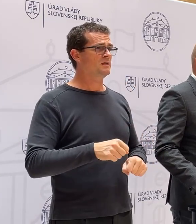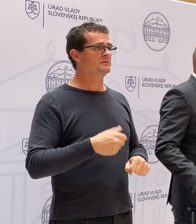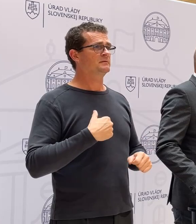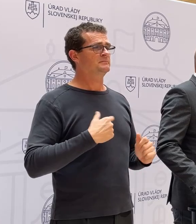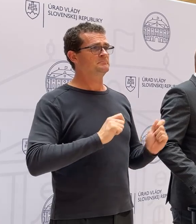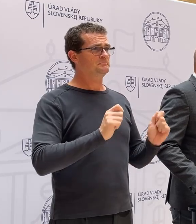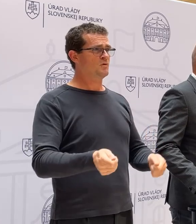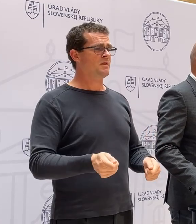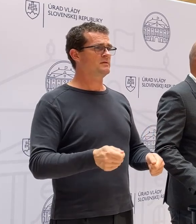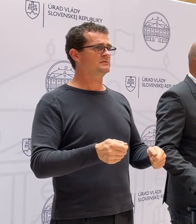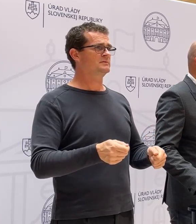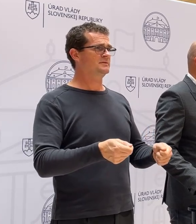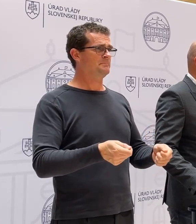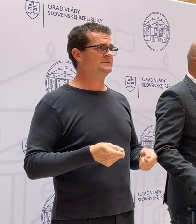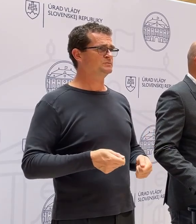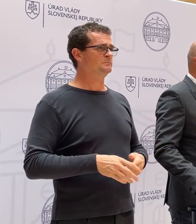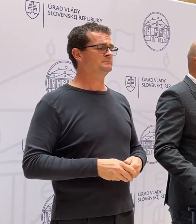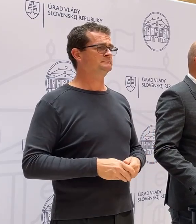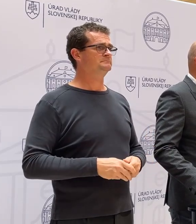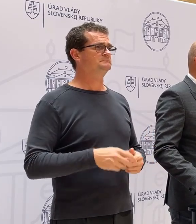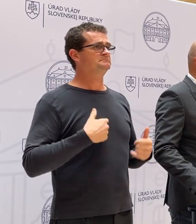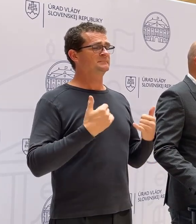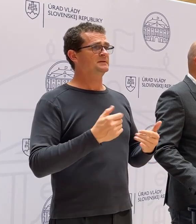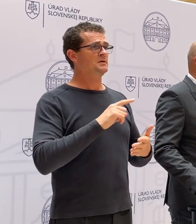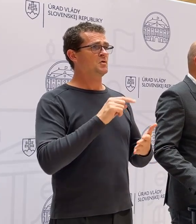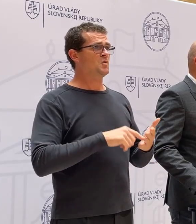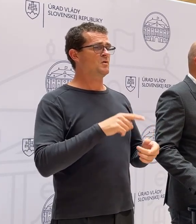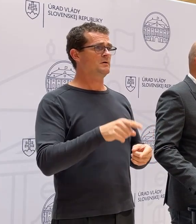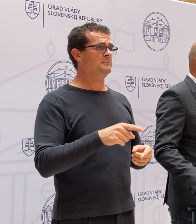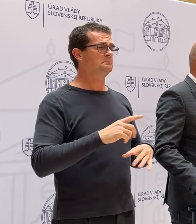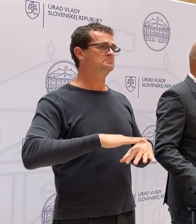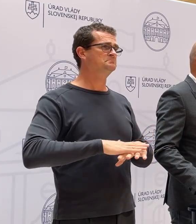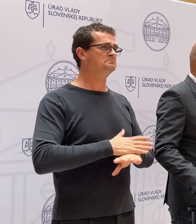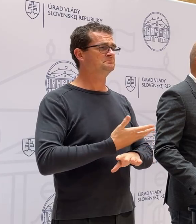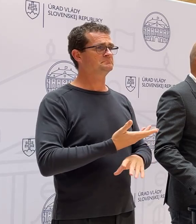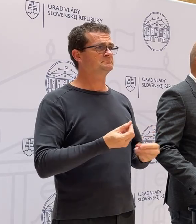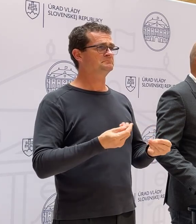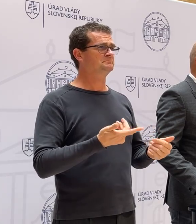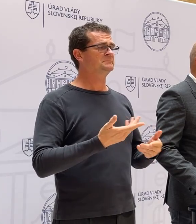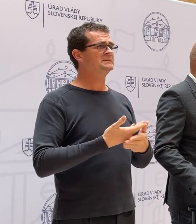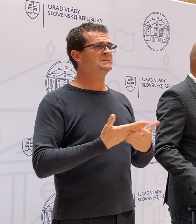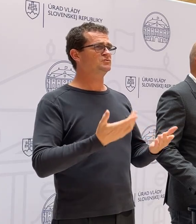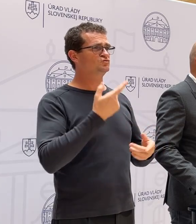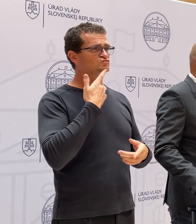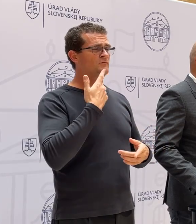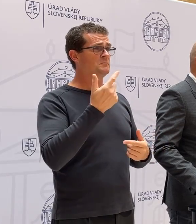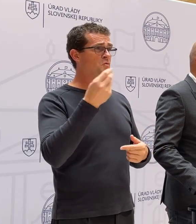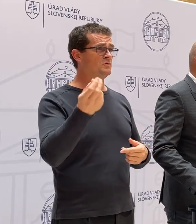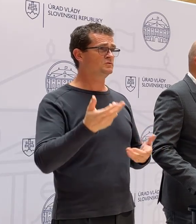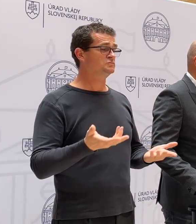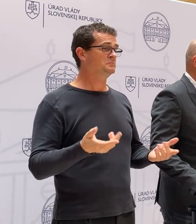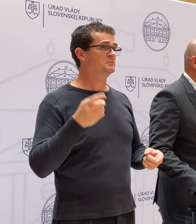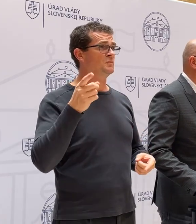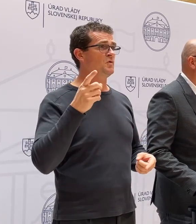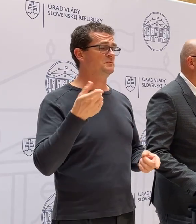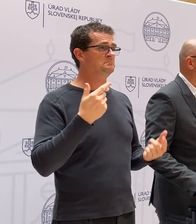pôjdem podať demisiu. Máme takú neformálnu otázku, skôr k takým pocitom, lebo hovoríte, že nič nenasvedčuje tomu, že by odišiel, ale